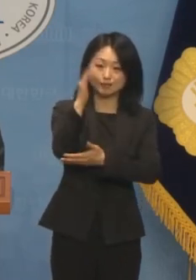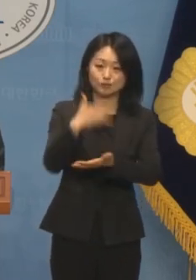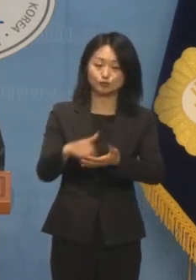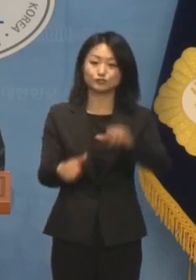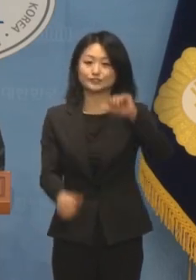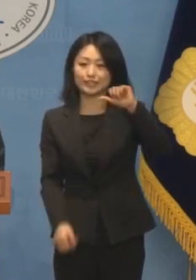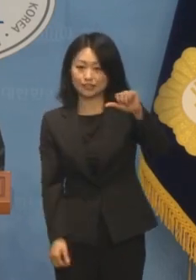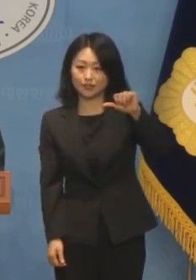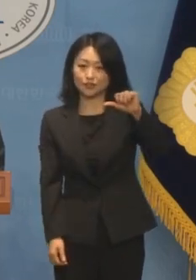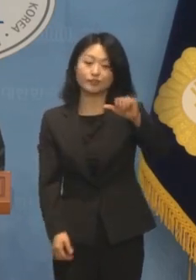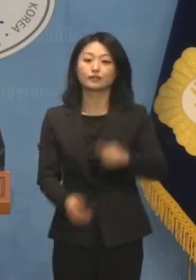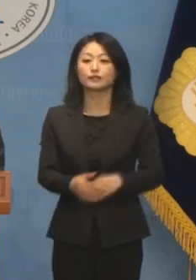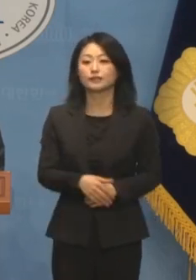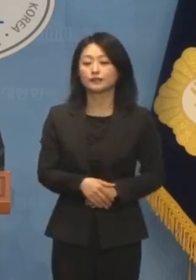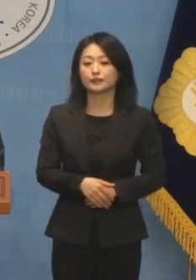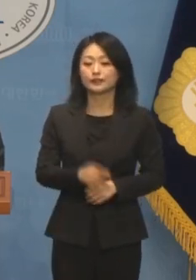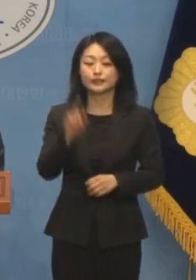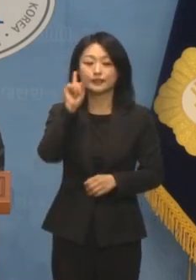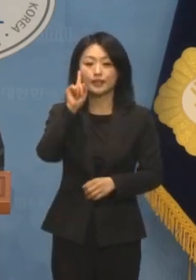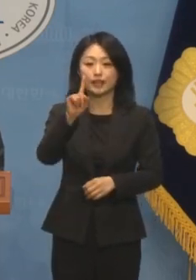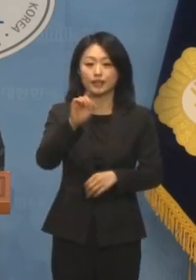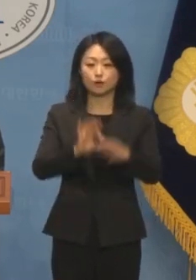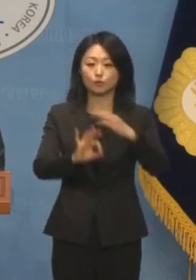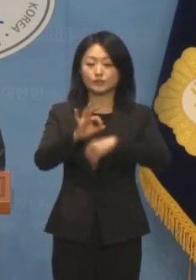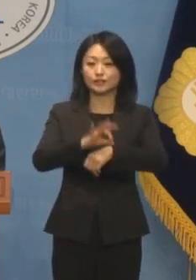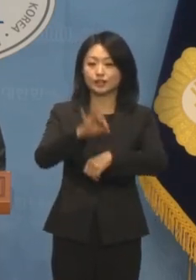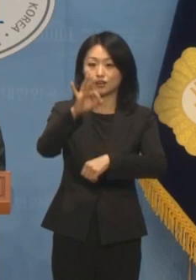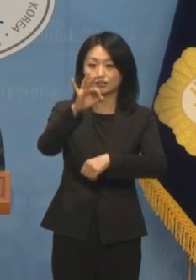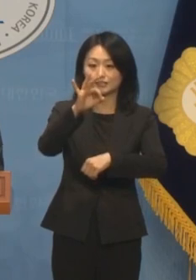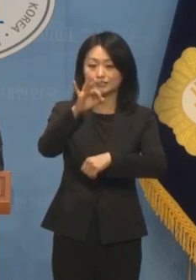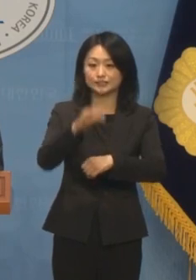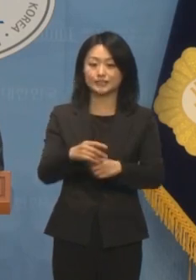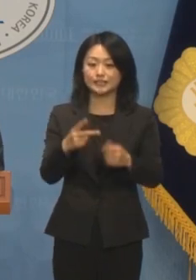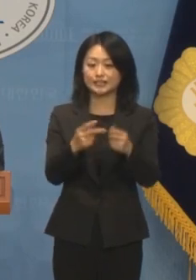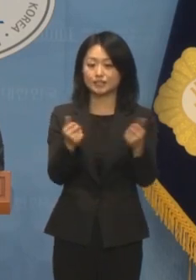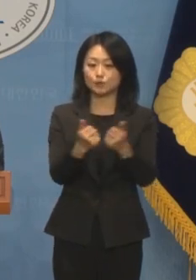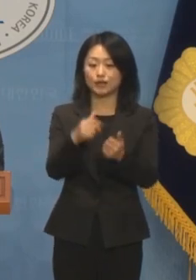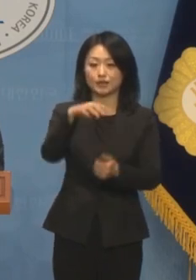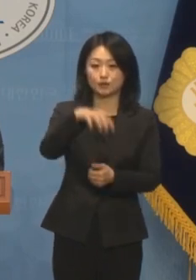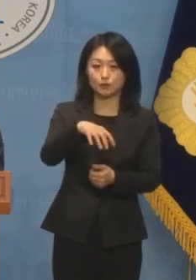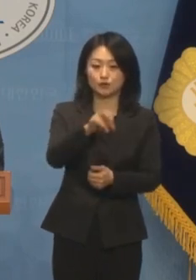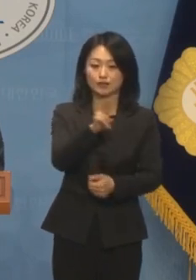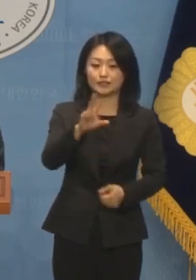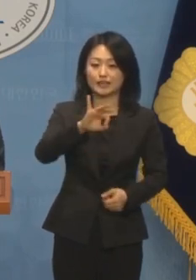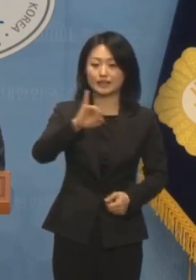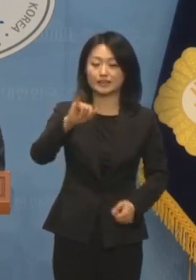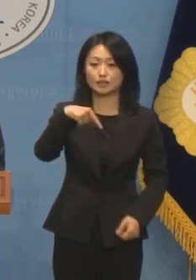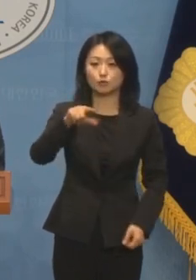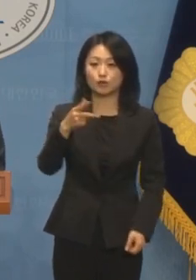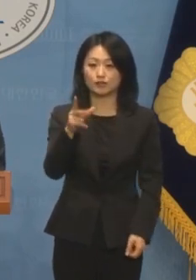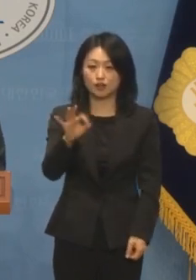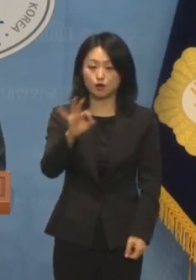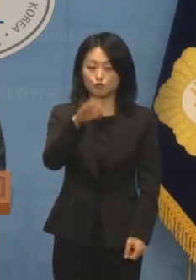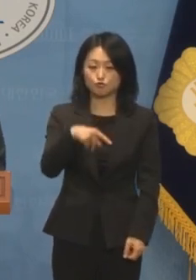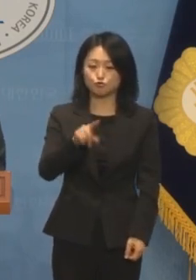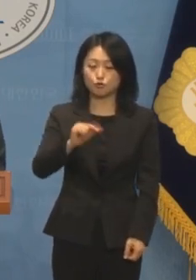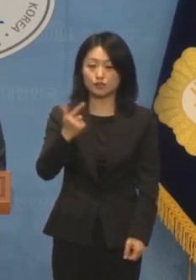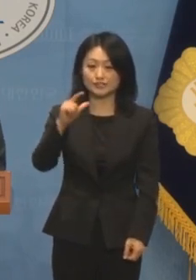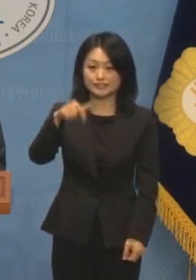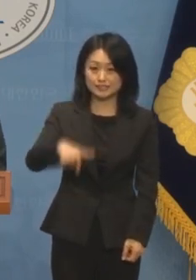5건입니다. 내일 오전 10시 의원회관 제2세미나실에서 양의원형,